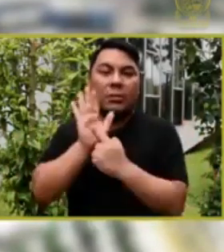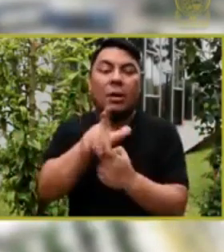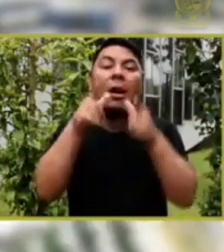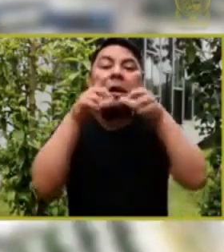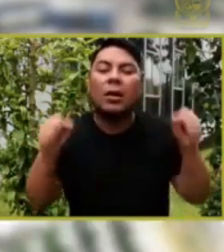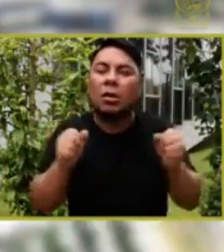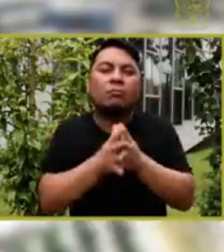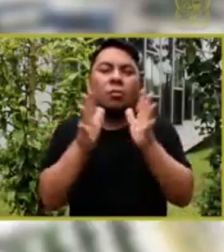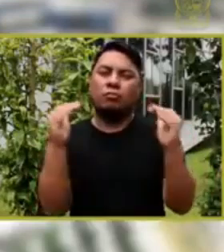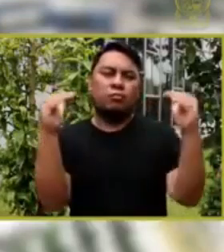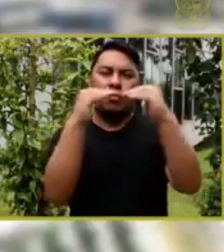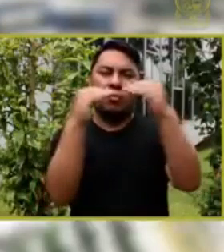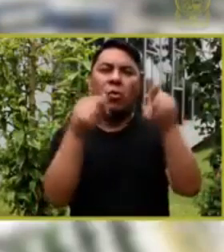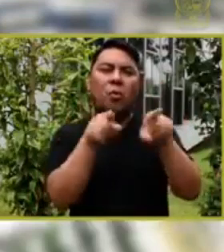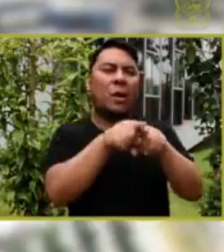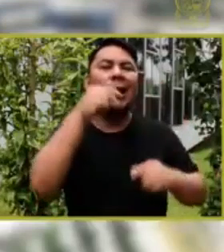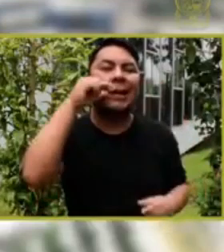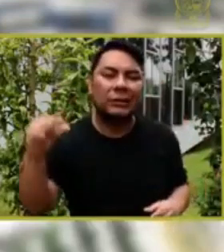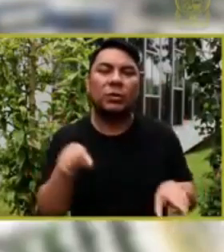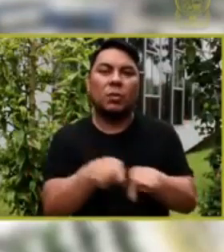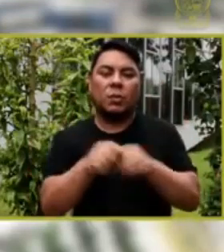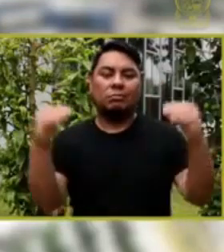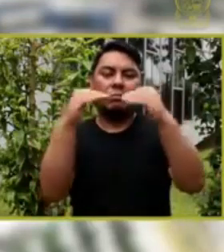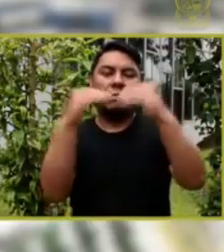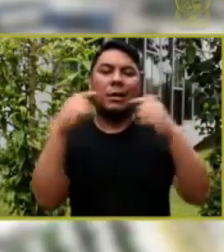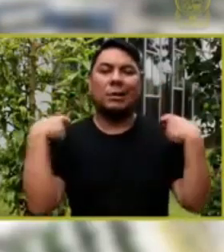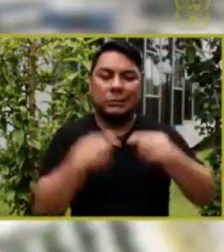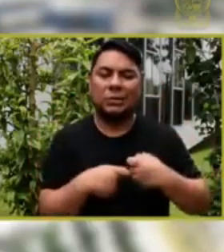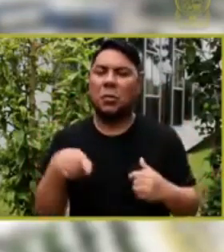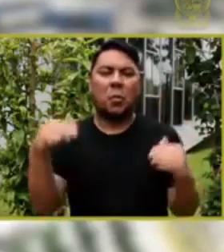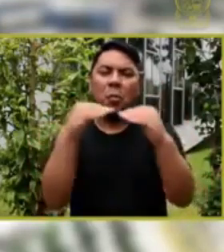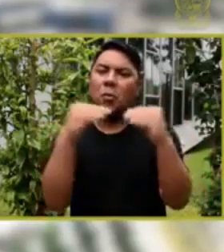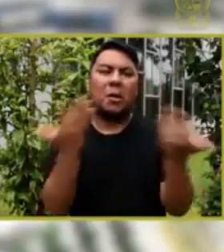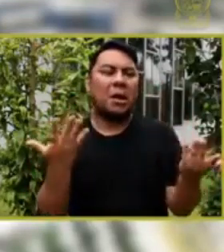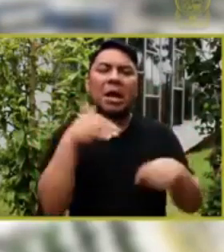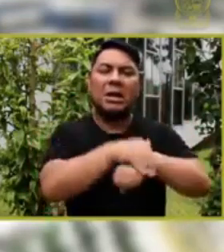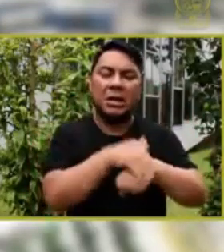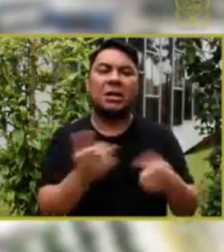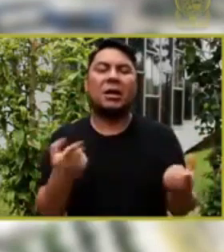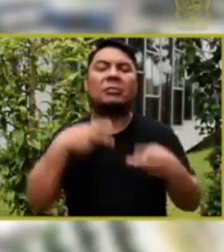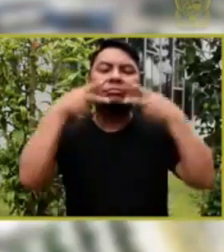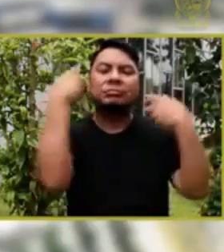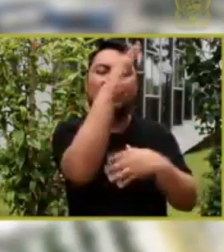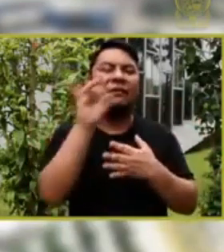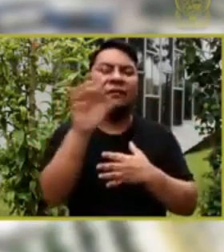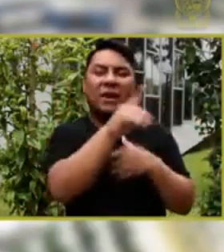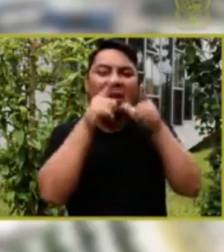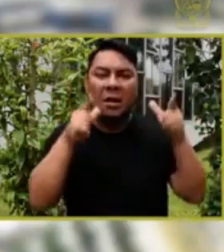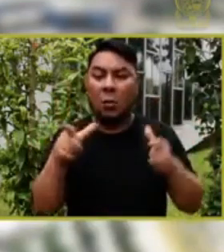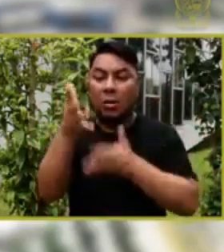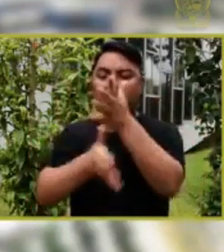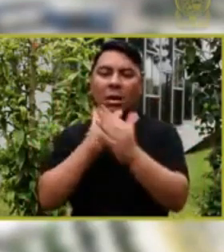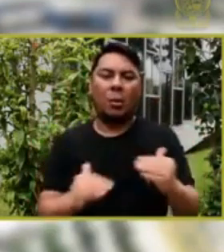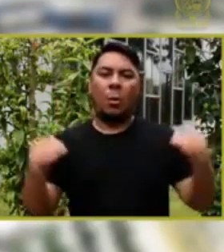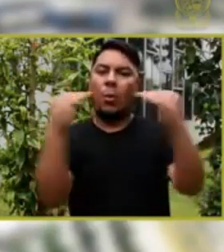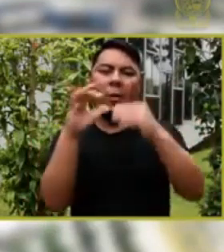la lingüística se ha podido corroborar, demostrar que sí son lenguas tan plenas, tan naturales como lo es el quechua, como lo es el castellano,